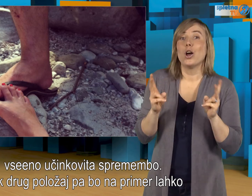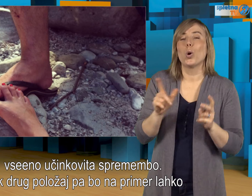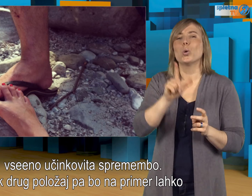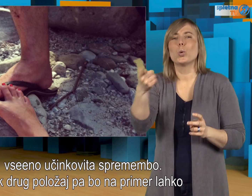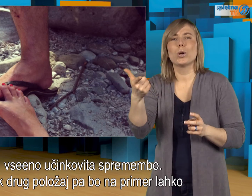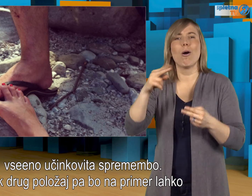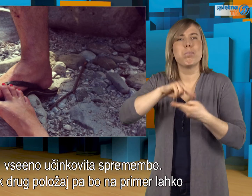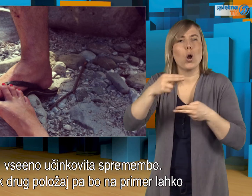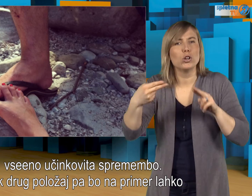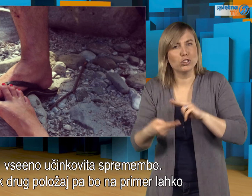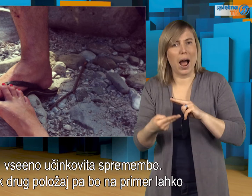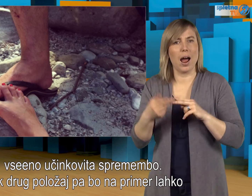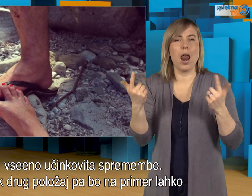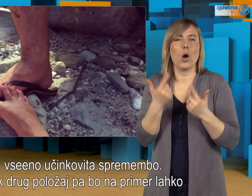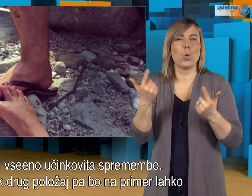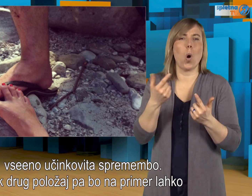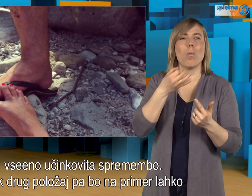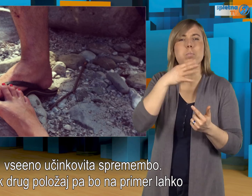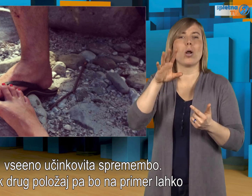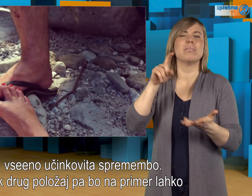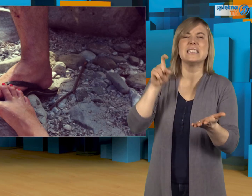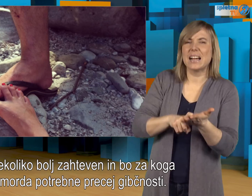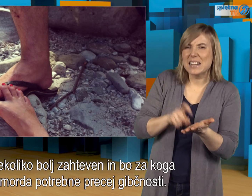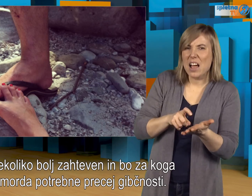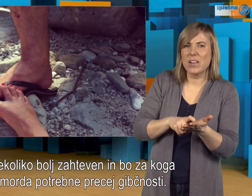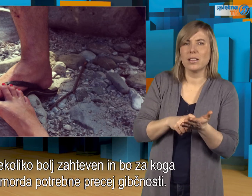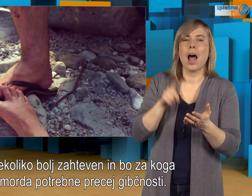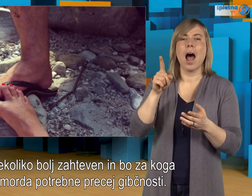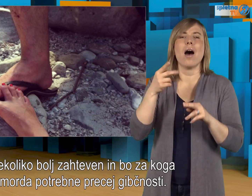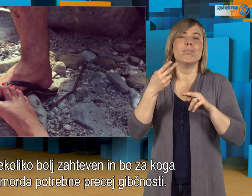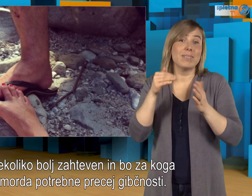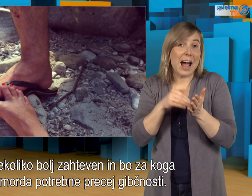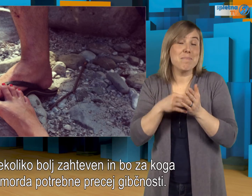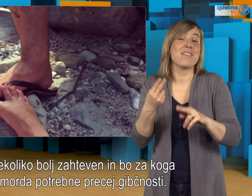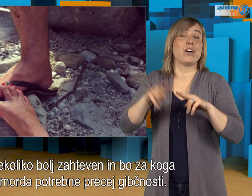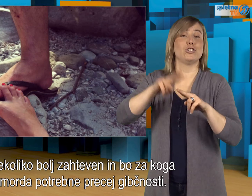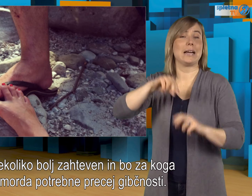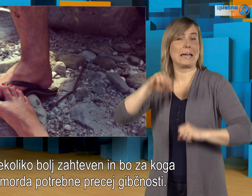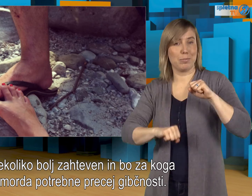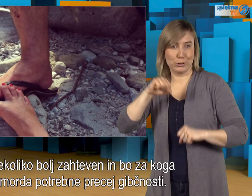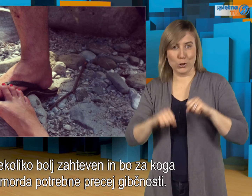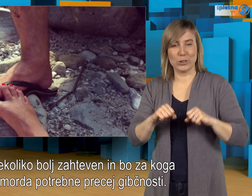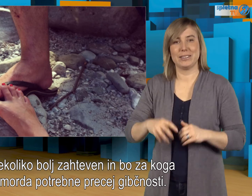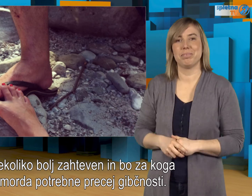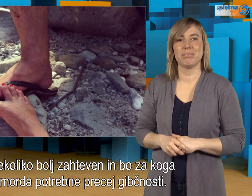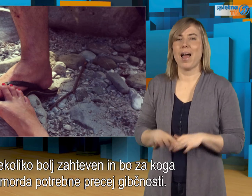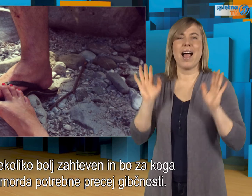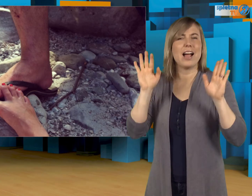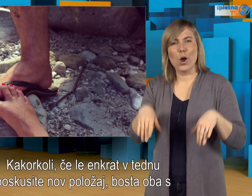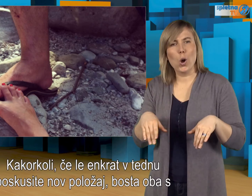drug položaj pa bo, na primer, lahko nekoliko bolj zahteven in bo za koga morda potrebno precej gibčnosti.